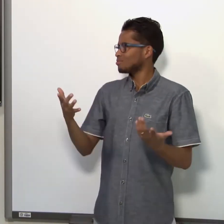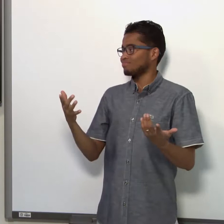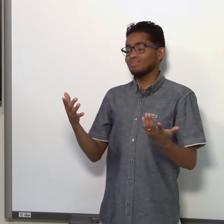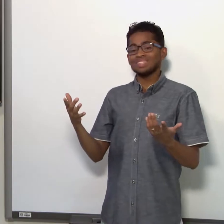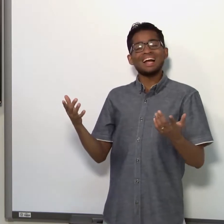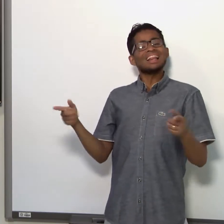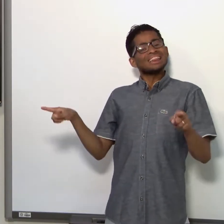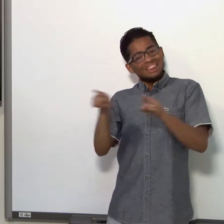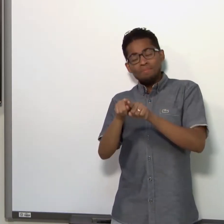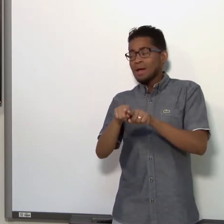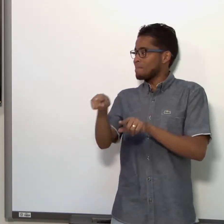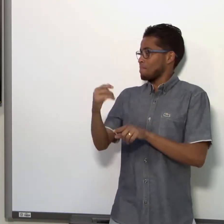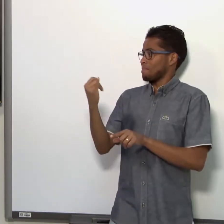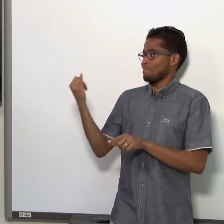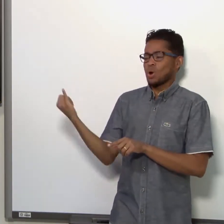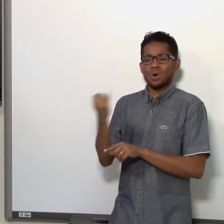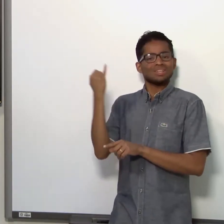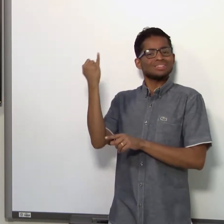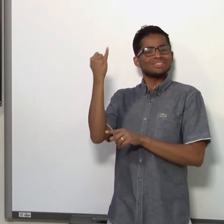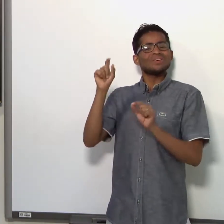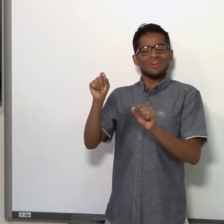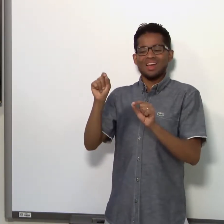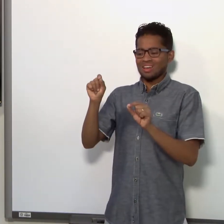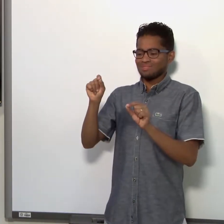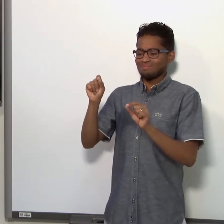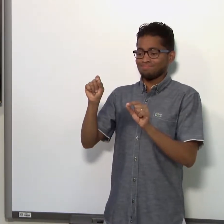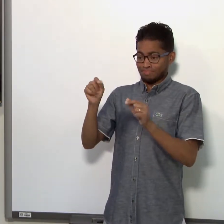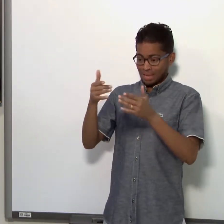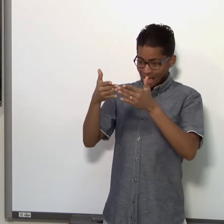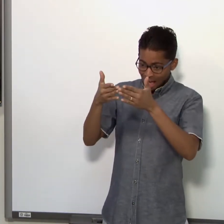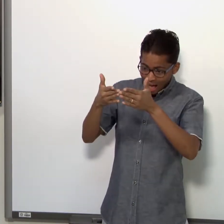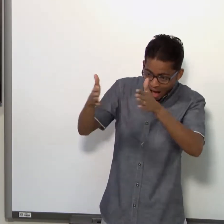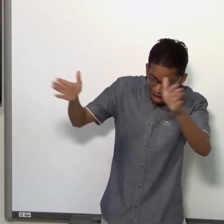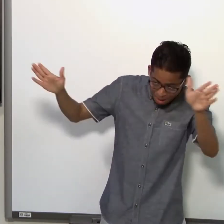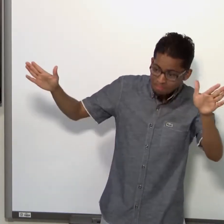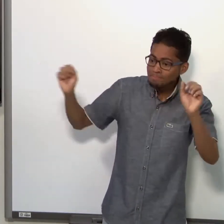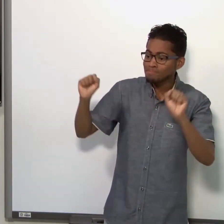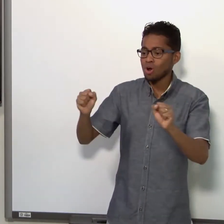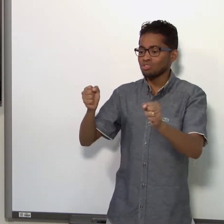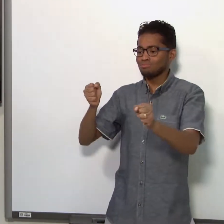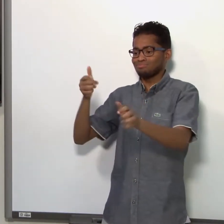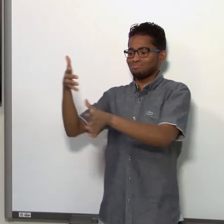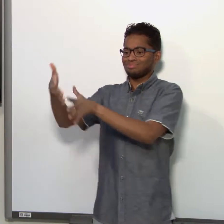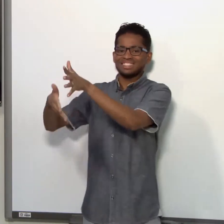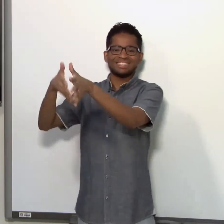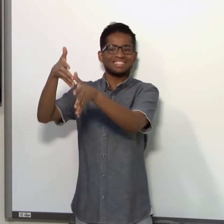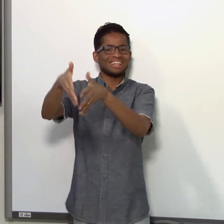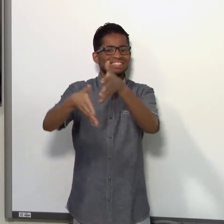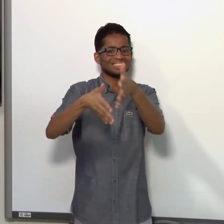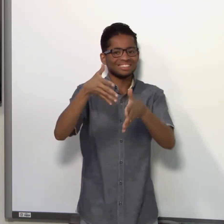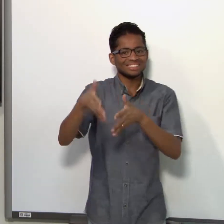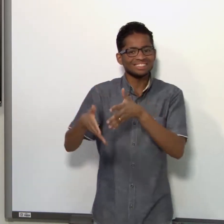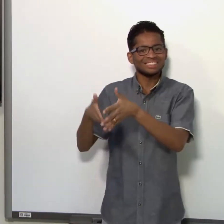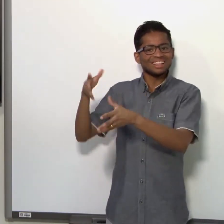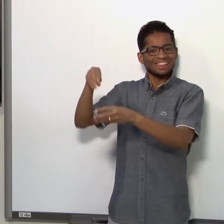E temos também, a relevância, a importância dada à língua de sinais.